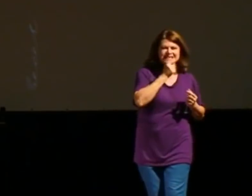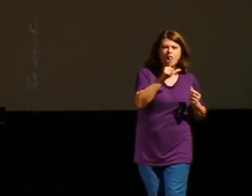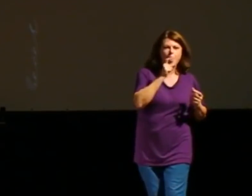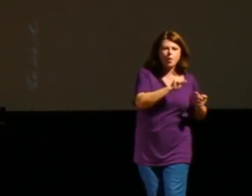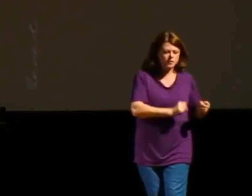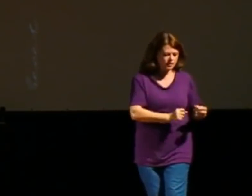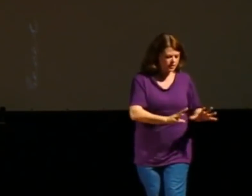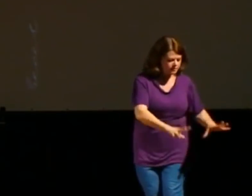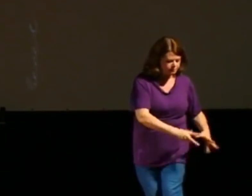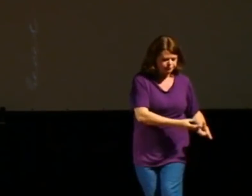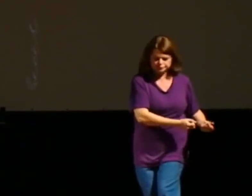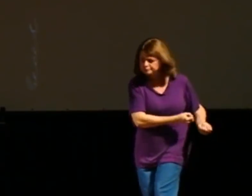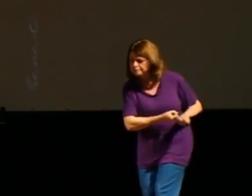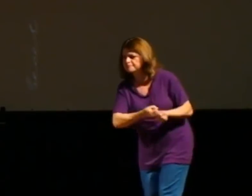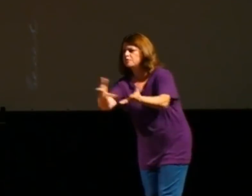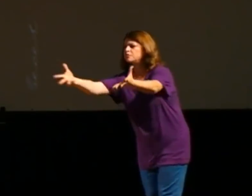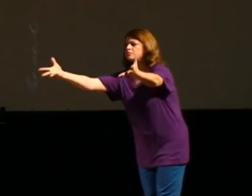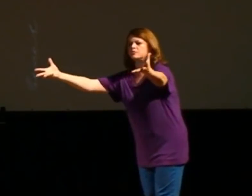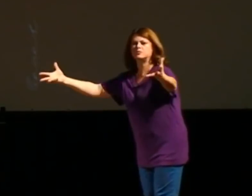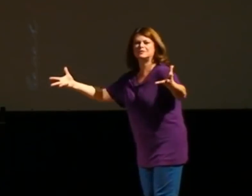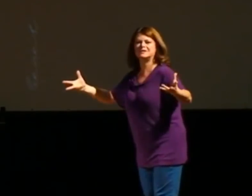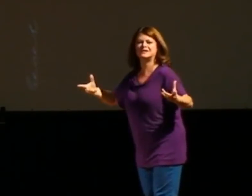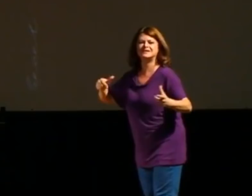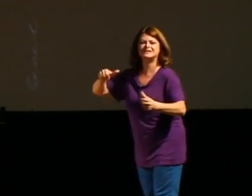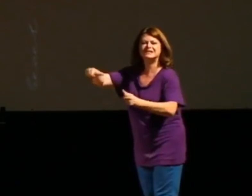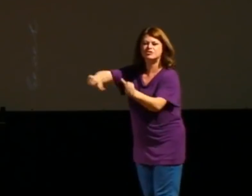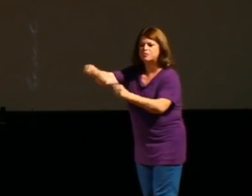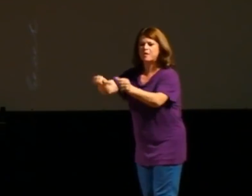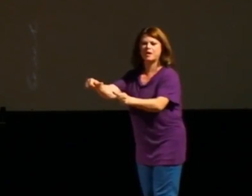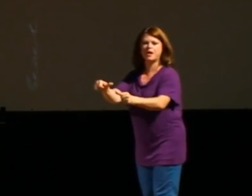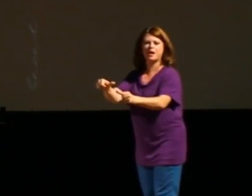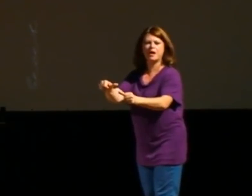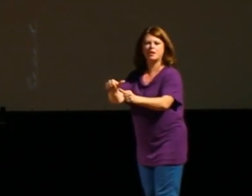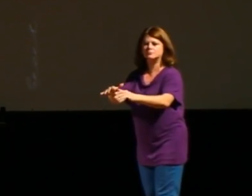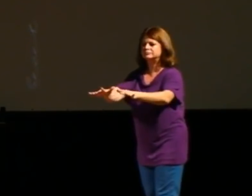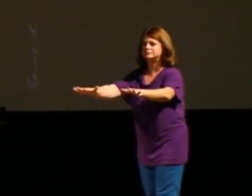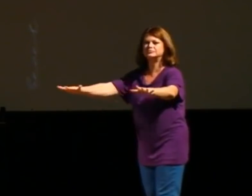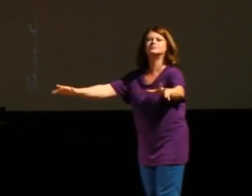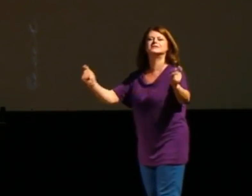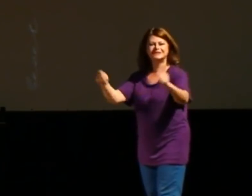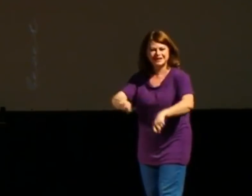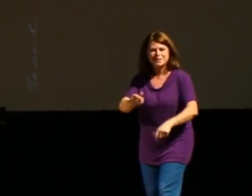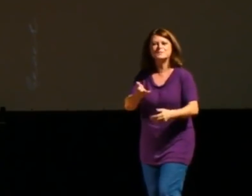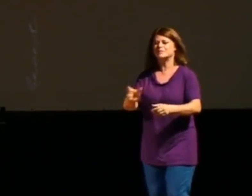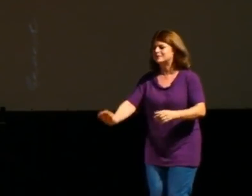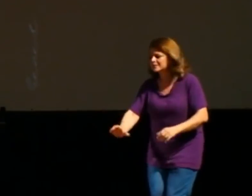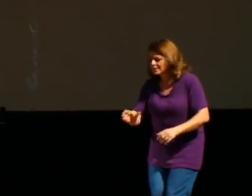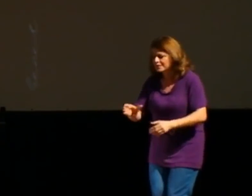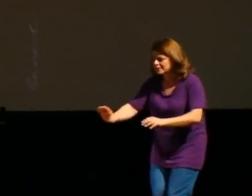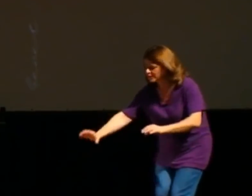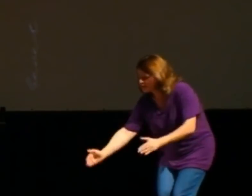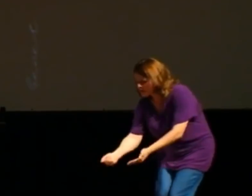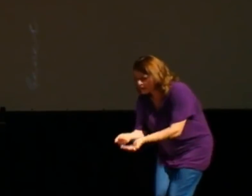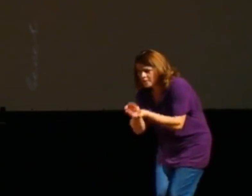que sacia a sede. Se você for hoje lá, hoje, você vai lá em Jericó e está